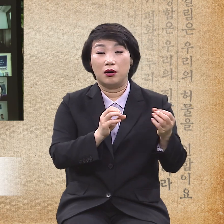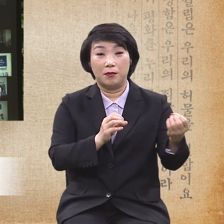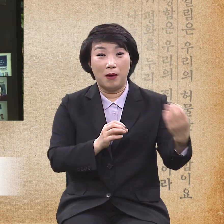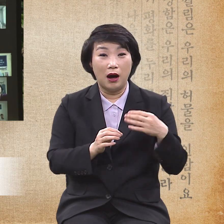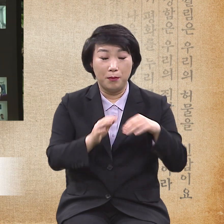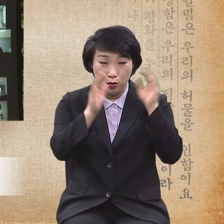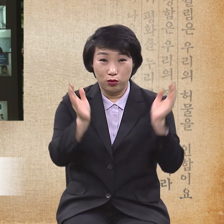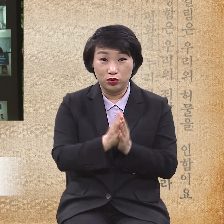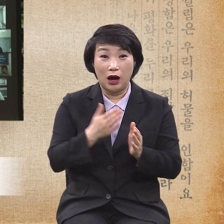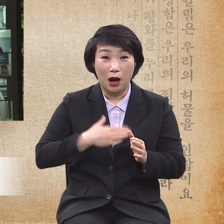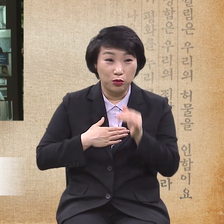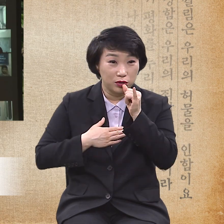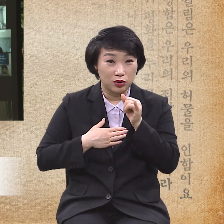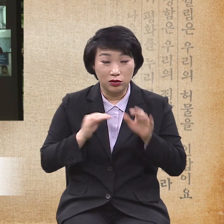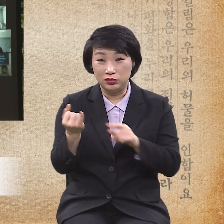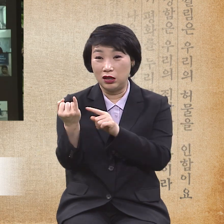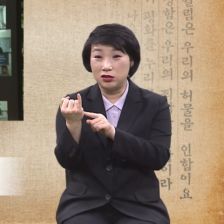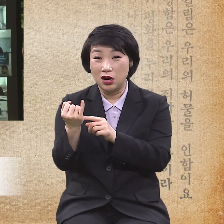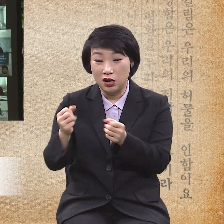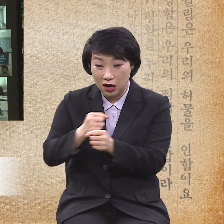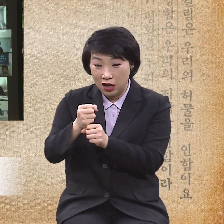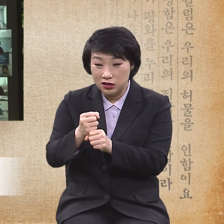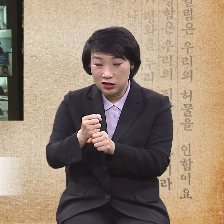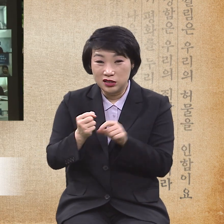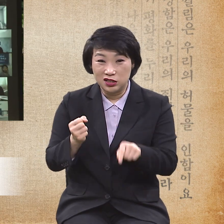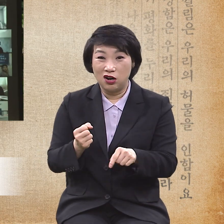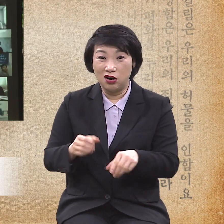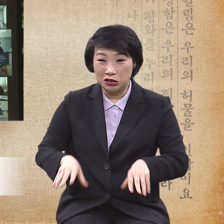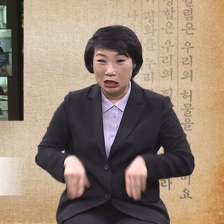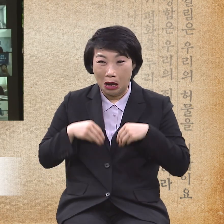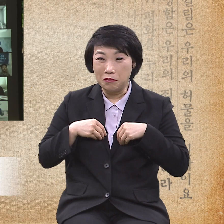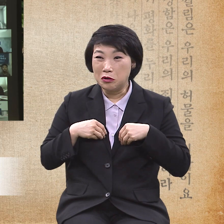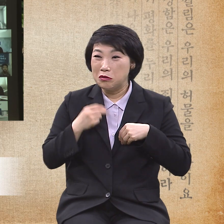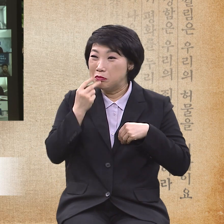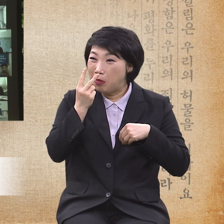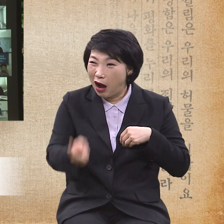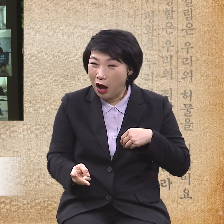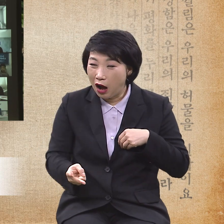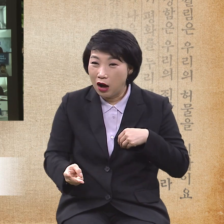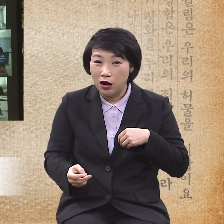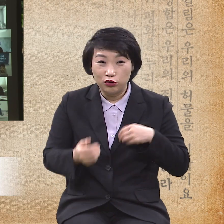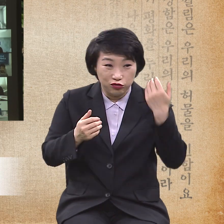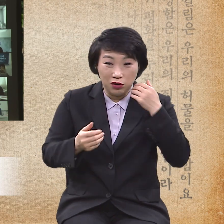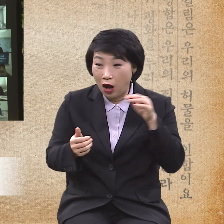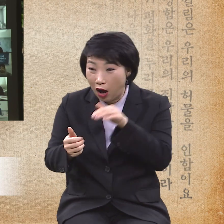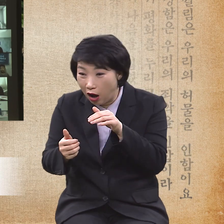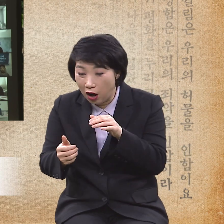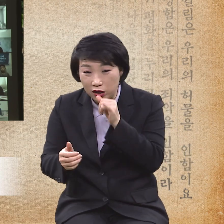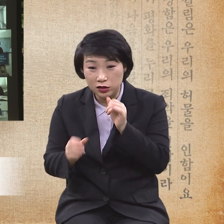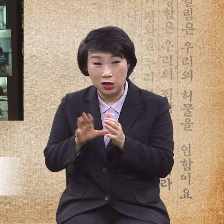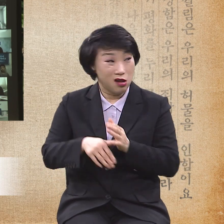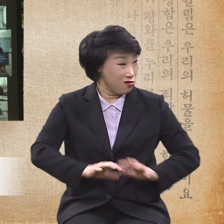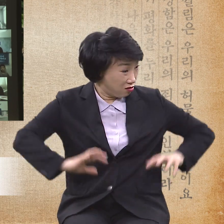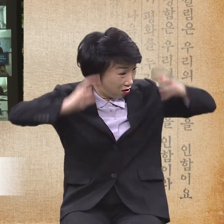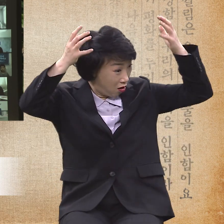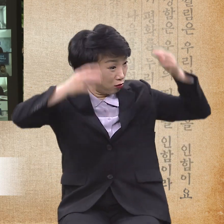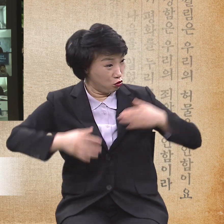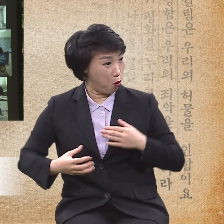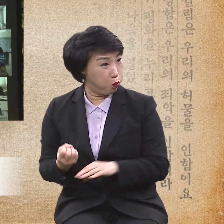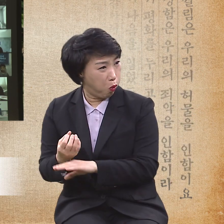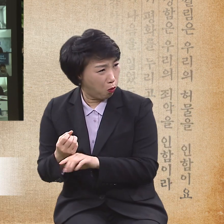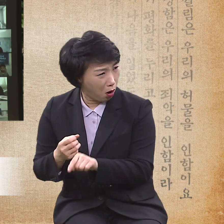떨어진 담요 보따리 냄새가 불나는 거 그 누가 건드리면 난리 납니다. 이건 나의 보배라는